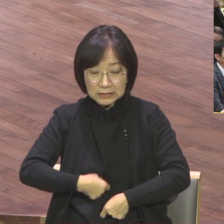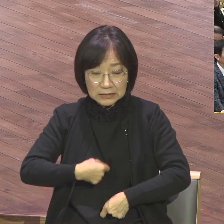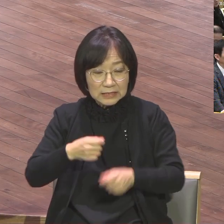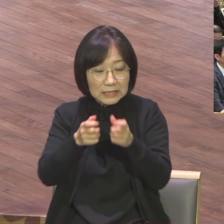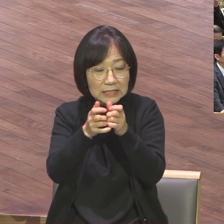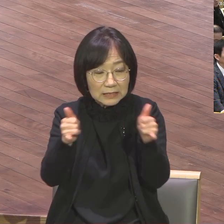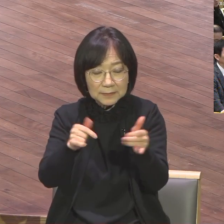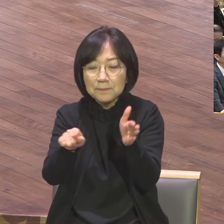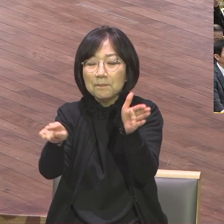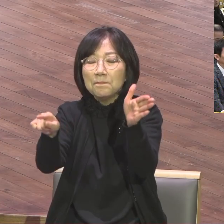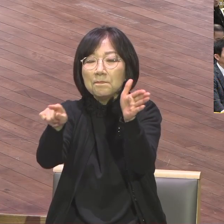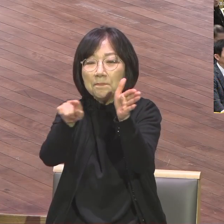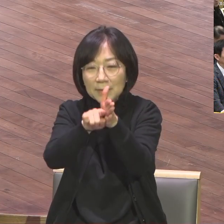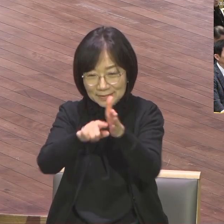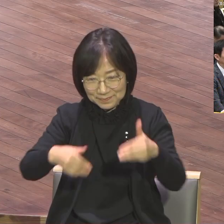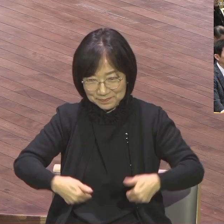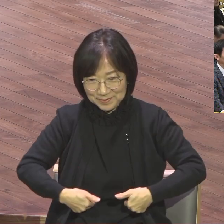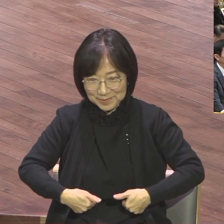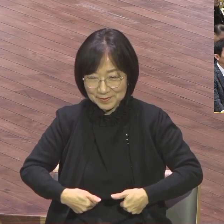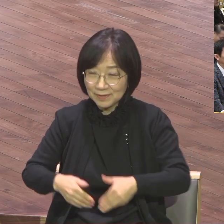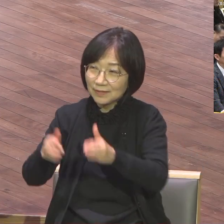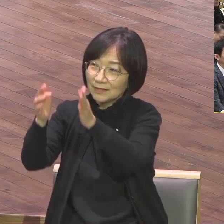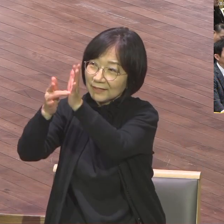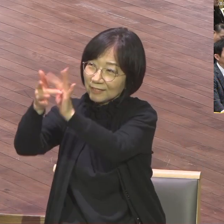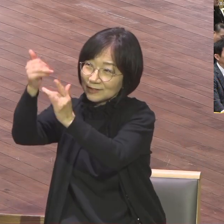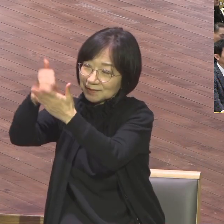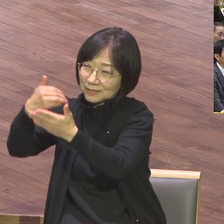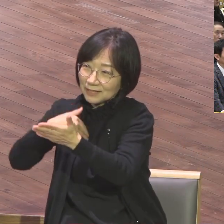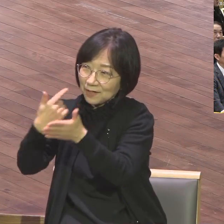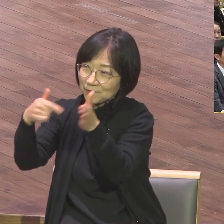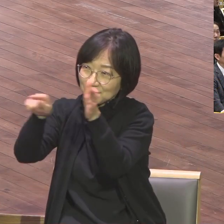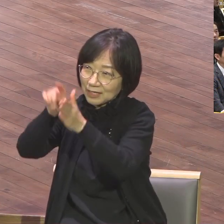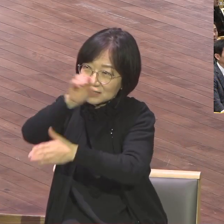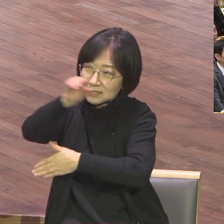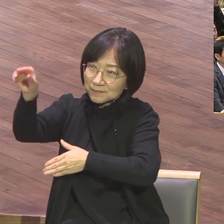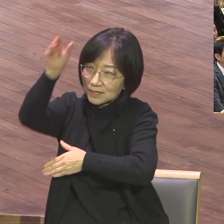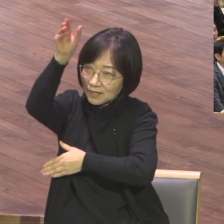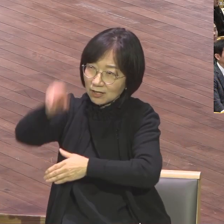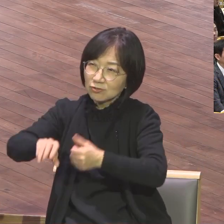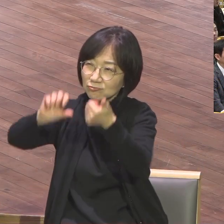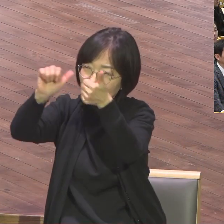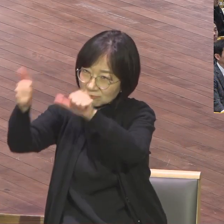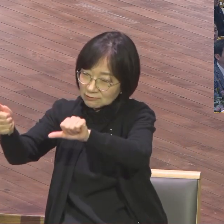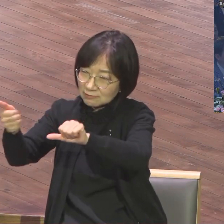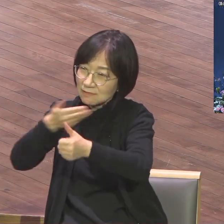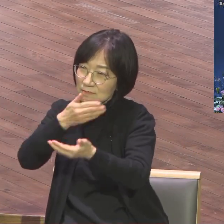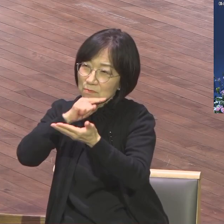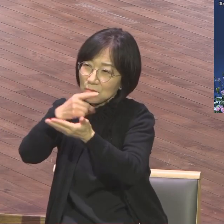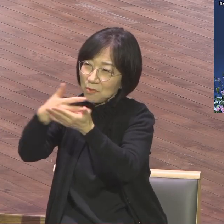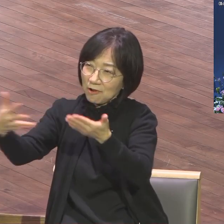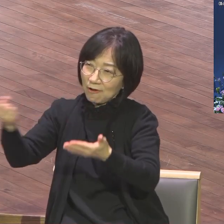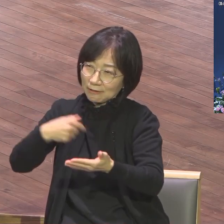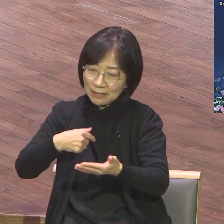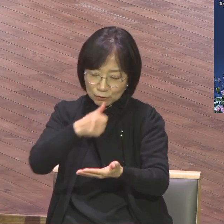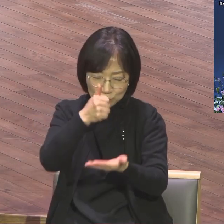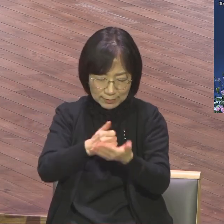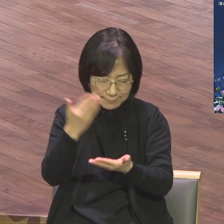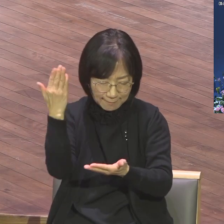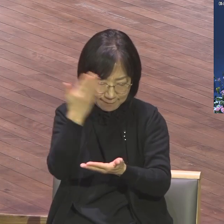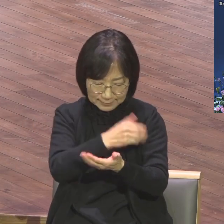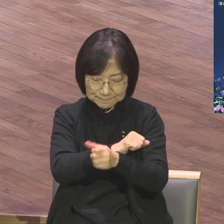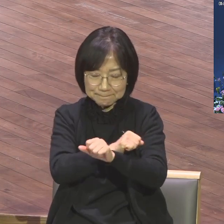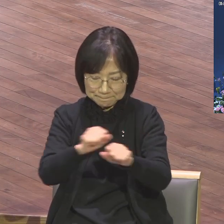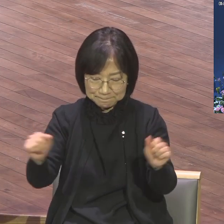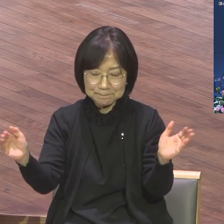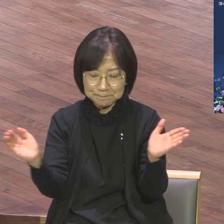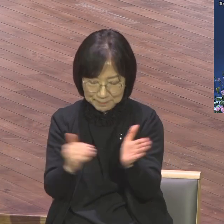무슨 믿음? 예수님이 날 위해 십자가에 돌아가셔서 내 죄사함 받은 거 믿는 믿음. 사제의 확신. 아멘. 이